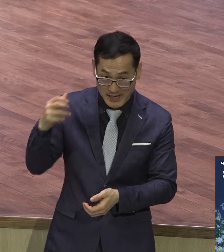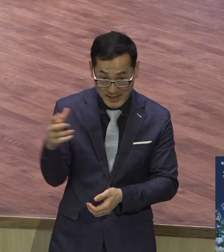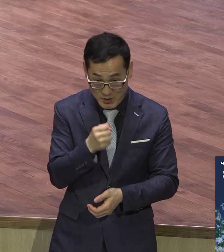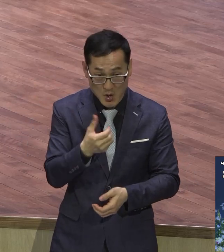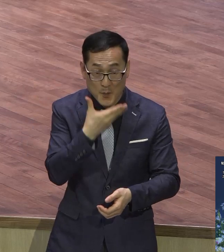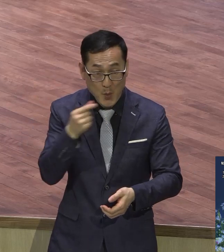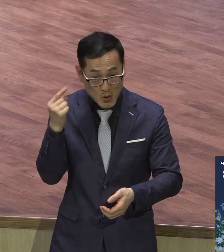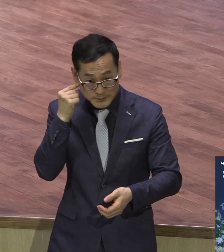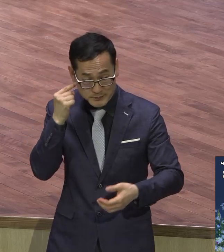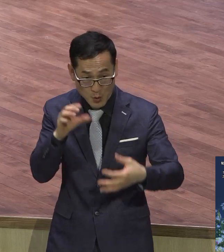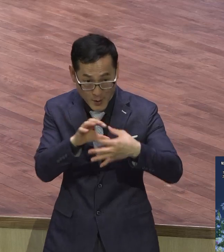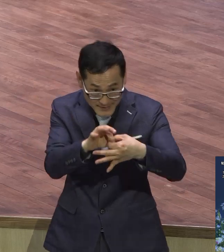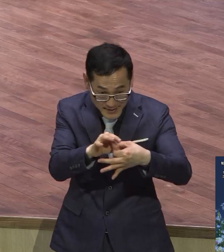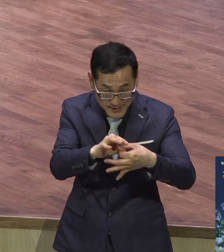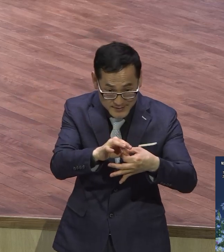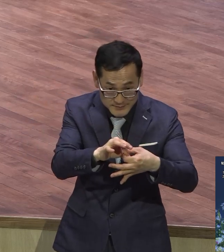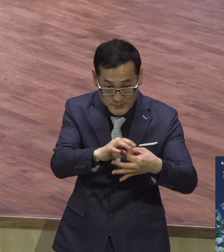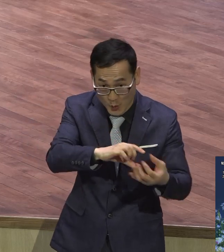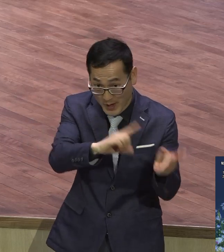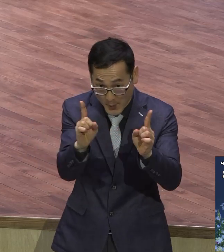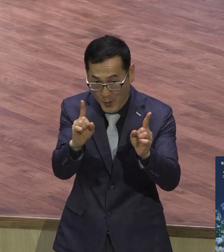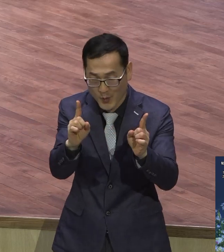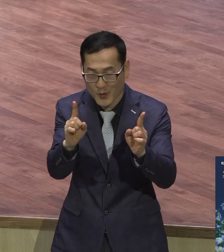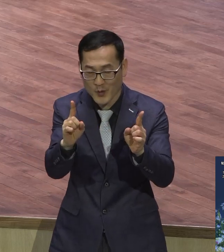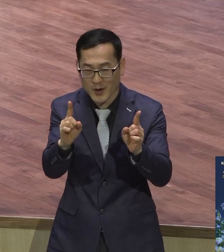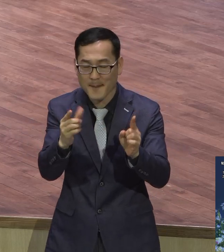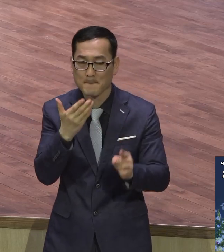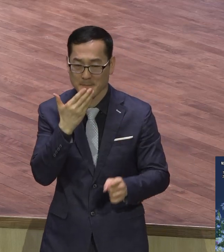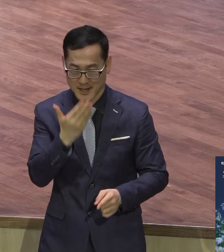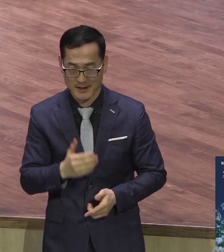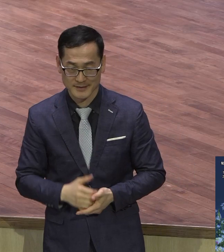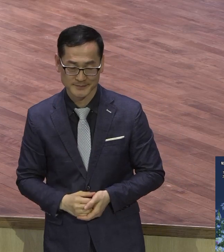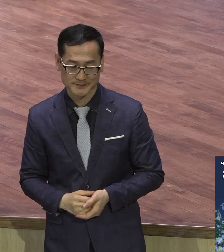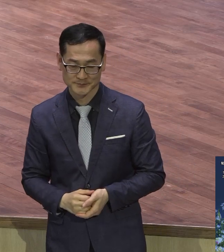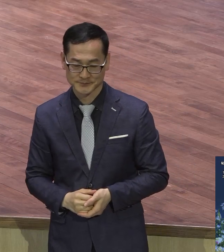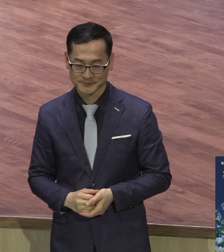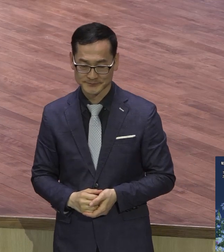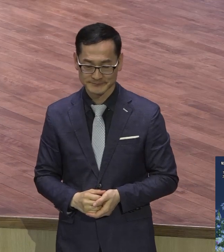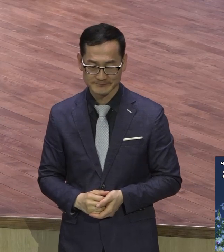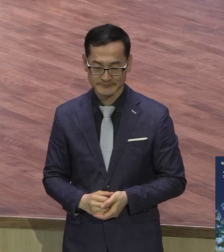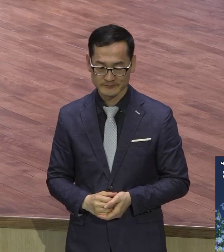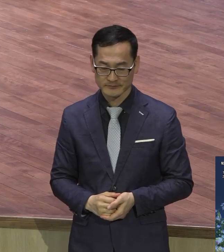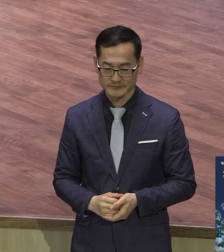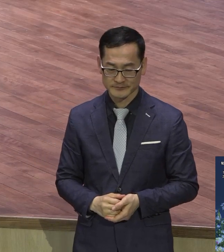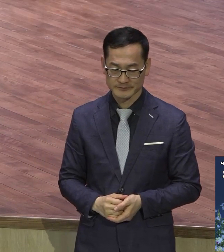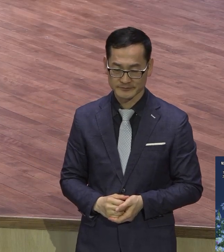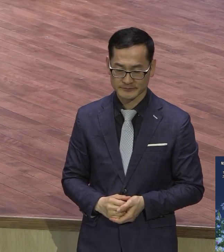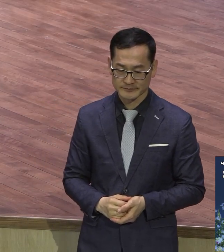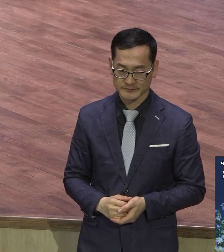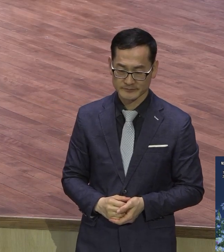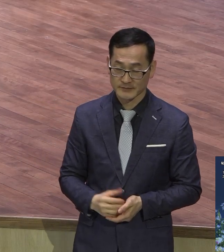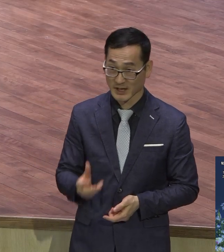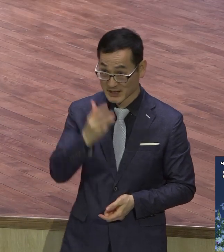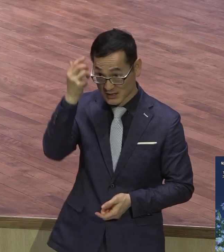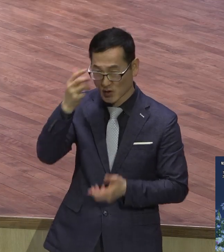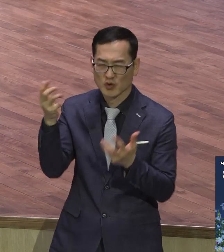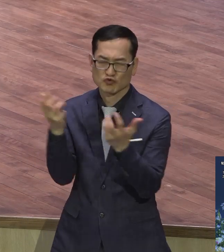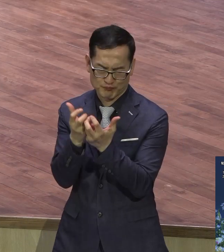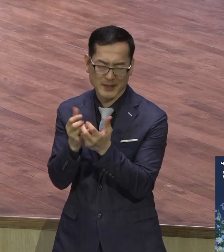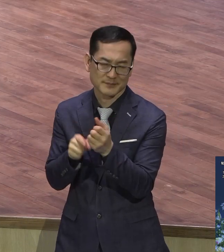관계회복자로서의 미션을 감당할 수 있게 된다. 성령 충만하면